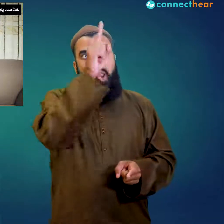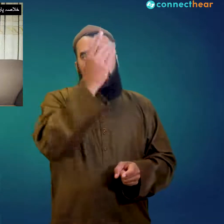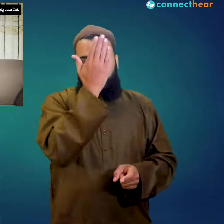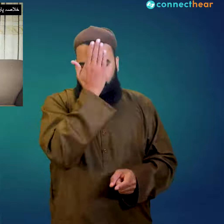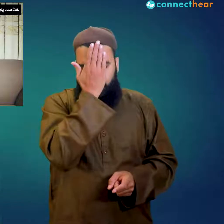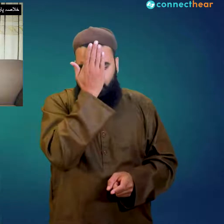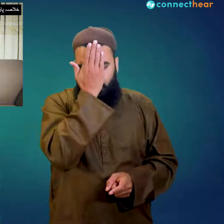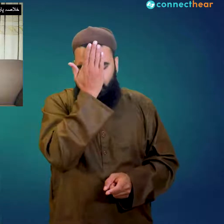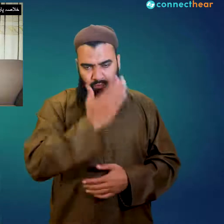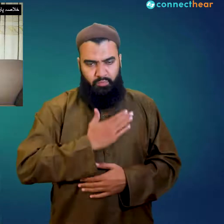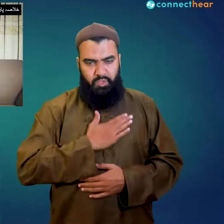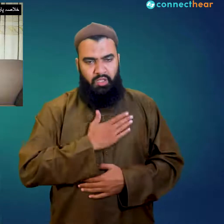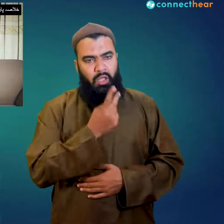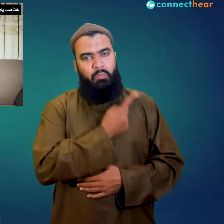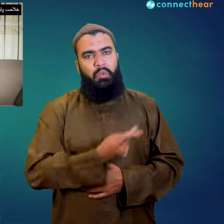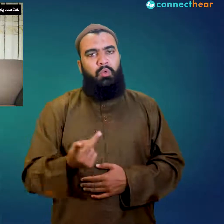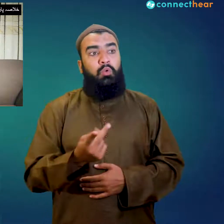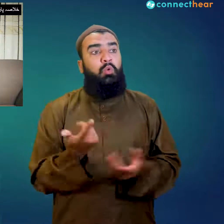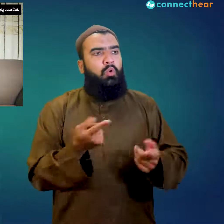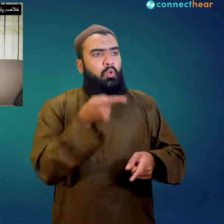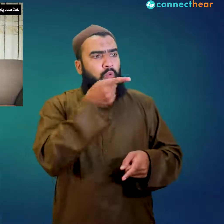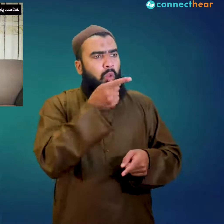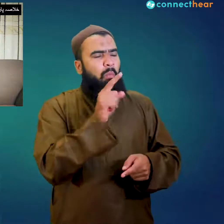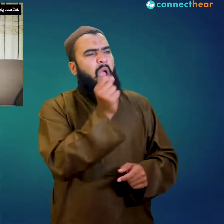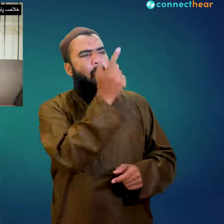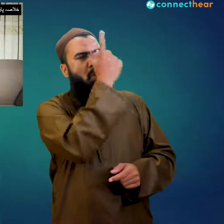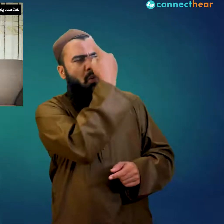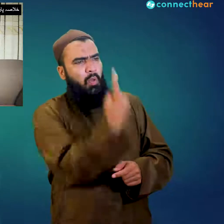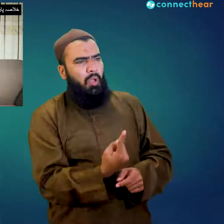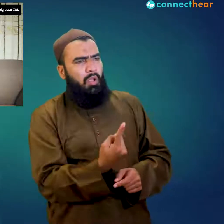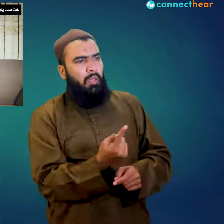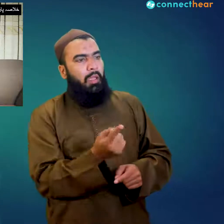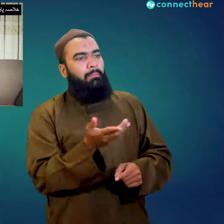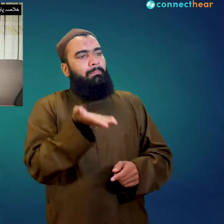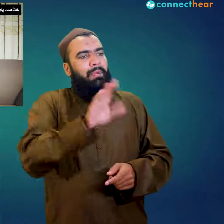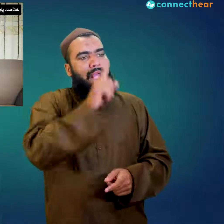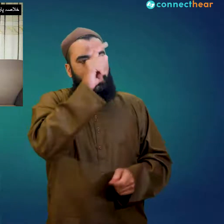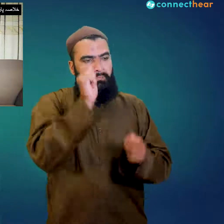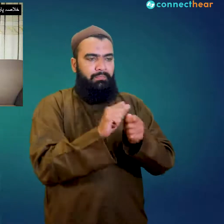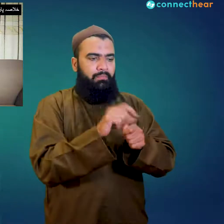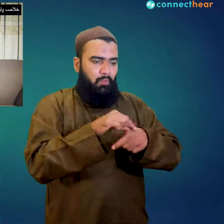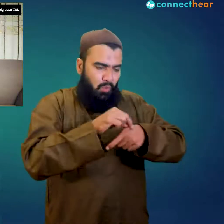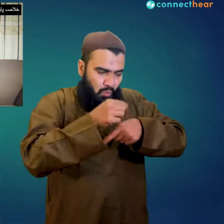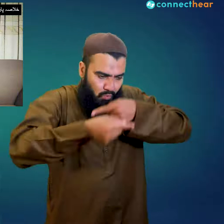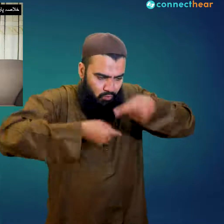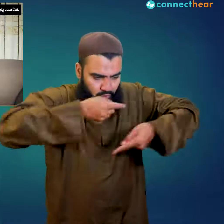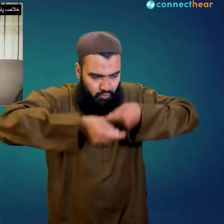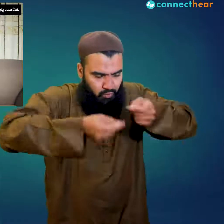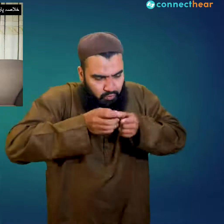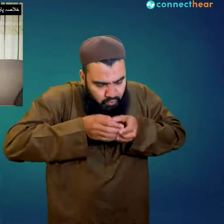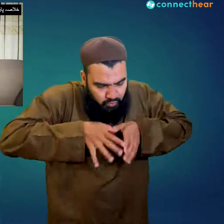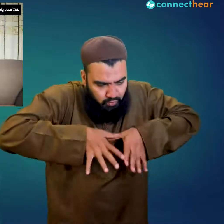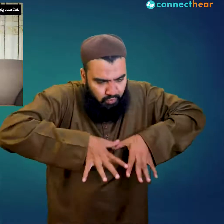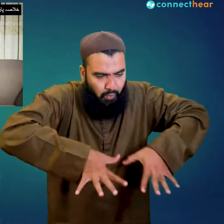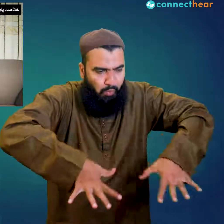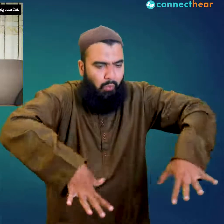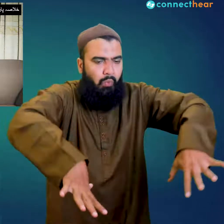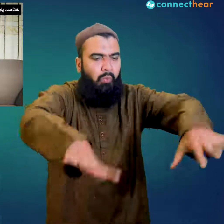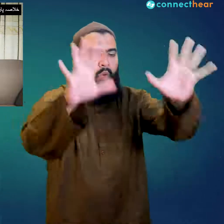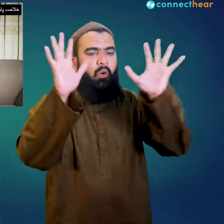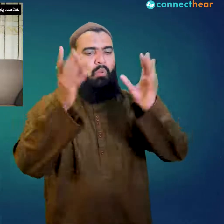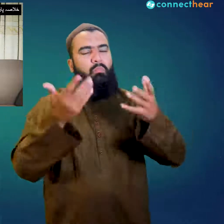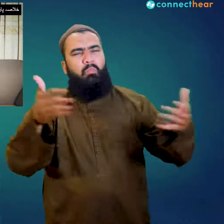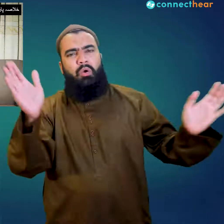کرو، اس نے تمہیں ایک نفس سے پیدا کیا، پھر تمہارے جوڑے بنائے، پھر وہاں سے تمہیں آگے کثیر تعداد میں پیدا کر